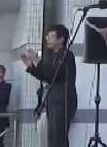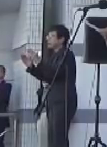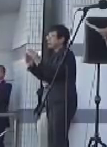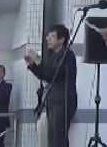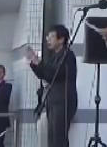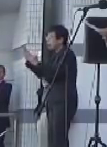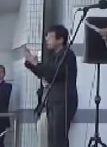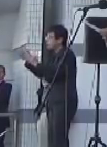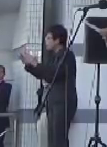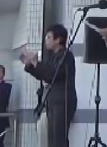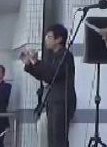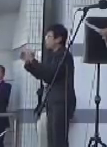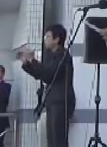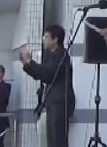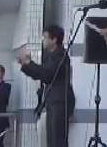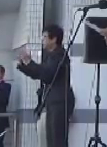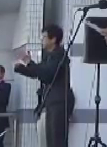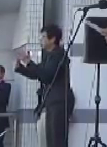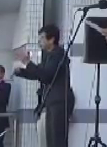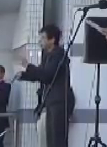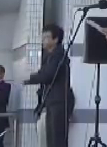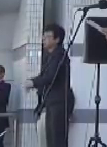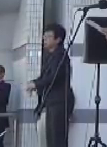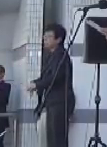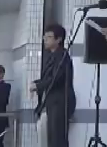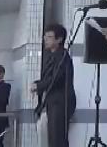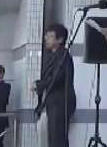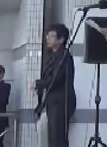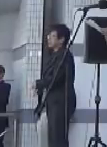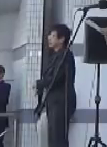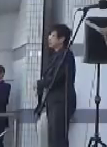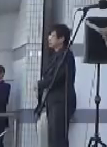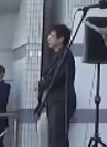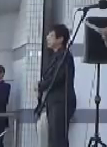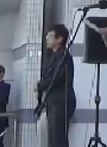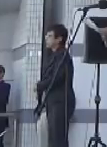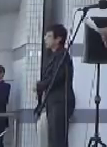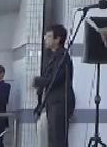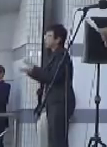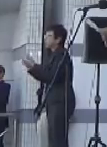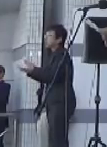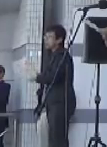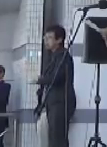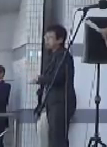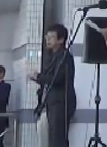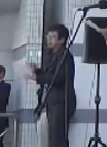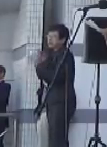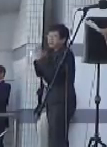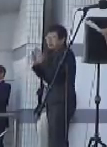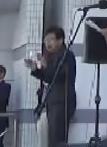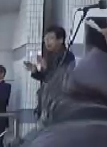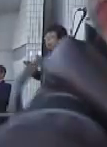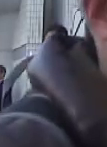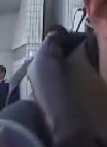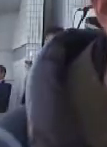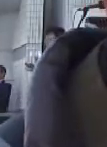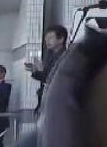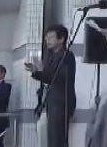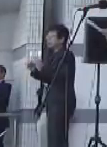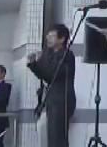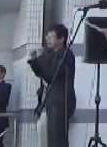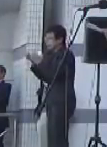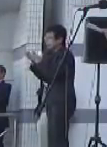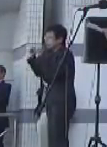も審議されていません。されていないままとなっています。現在委員会の多数を占める与党などによ